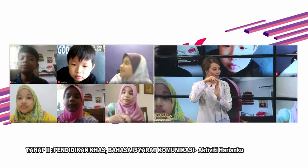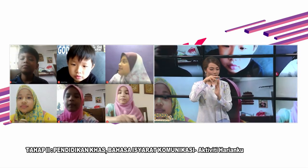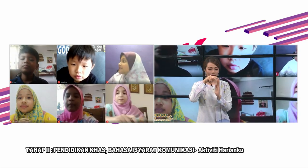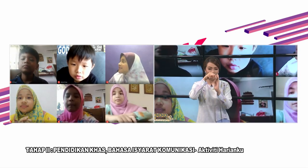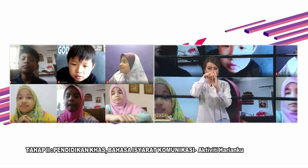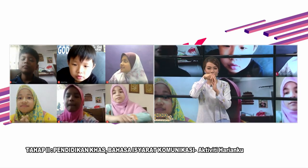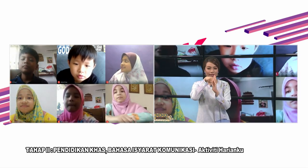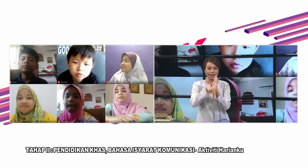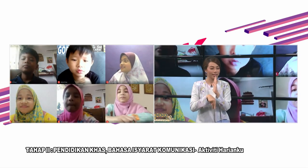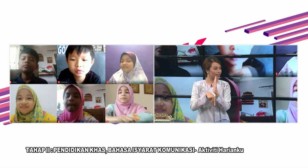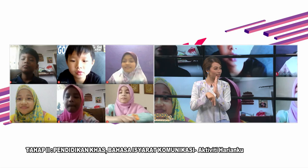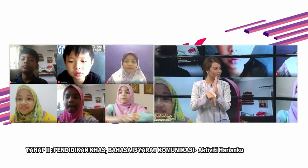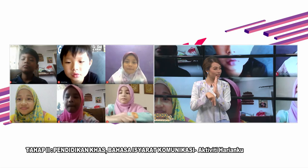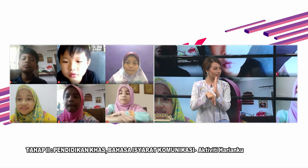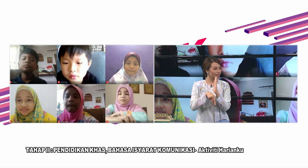M.